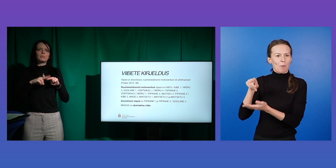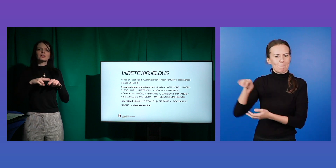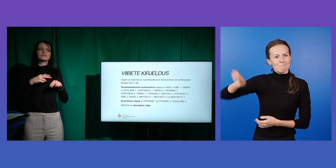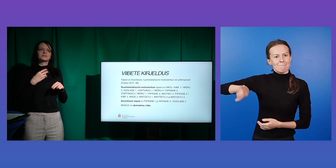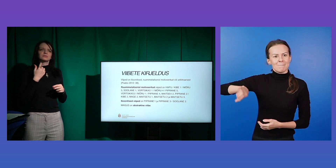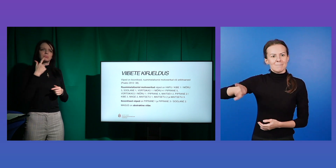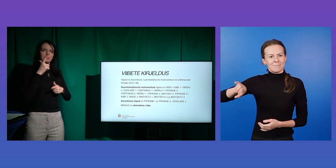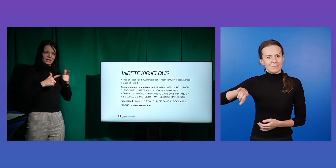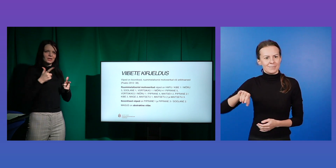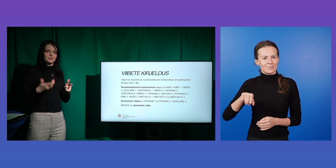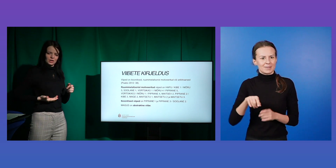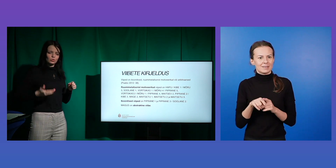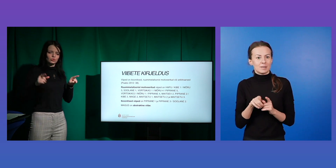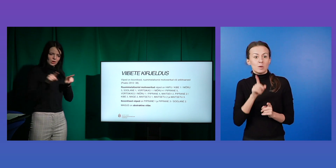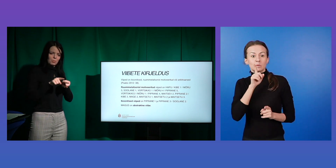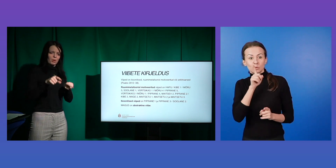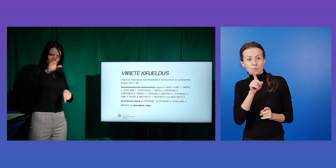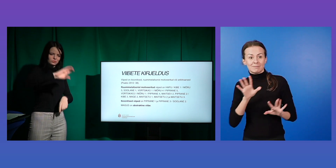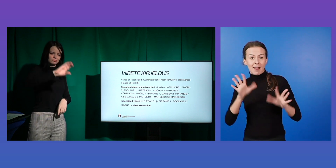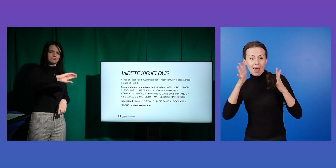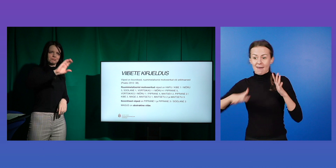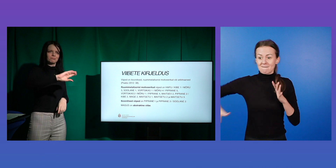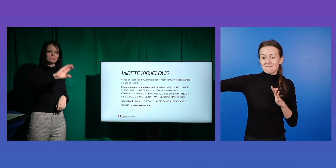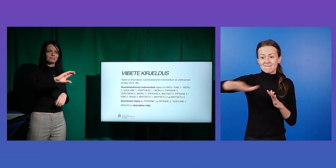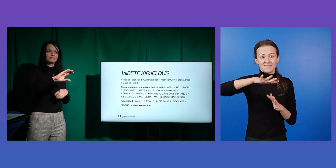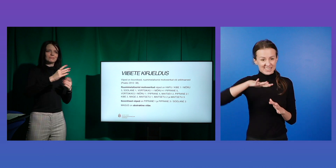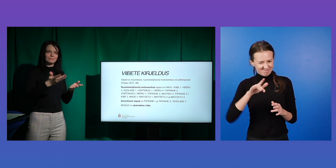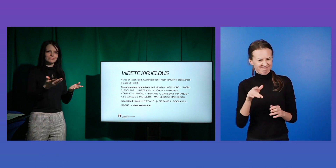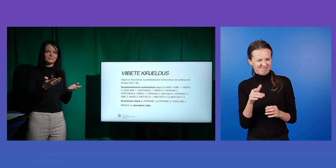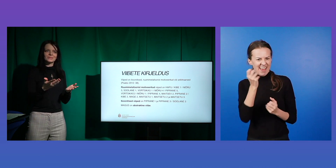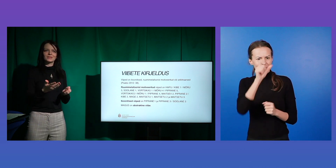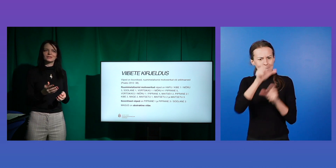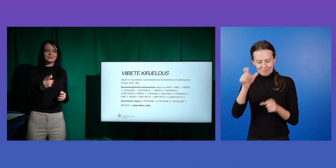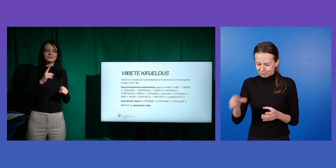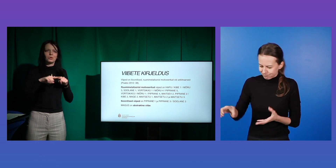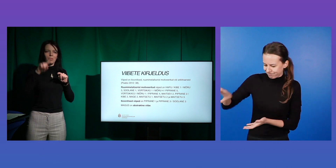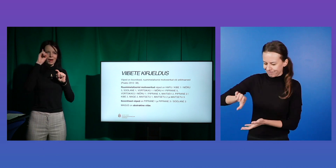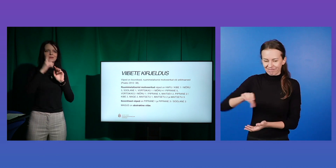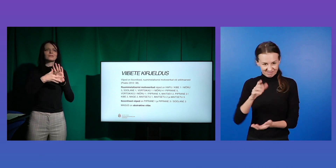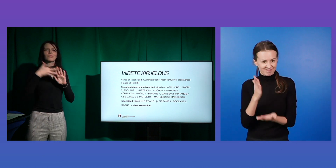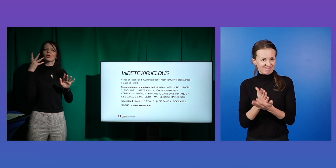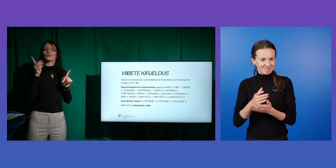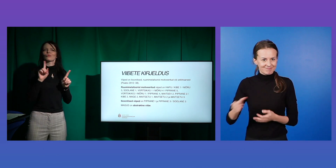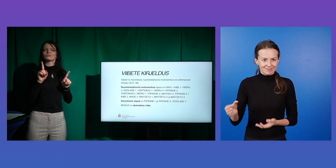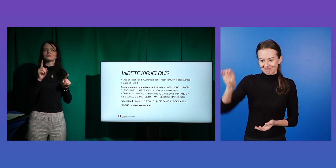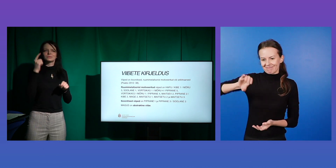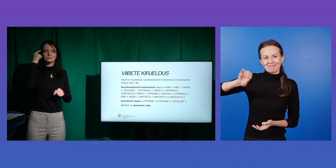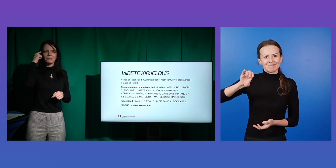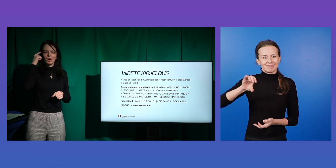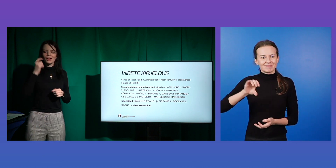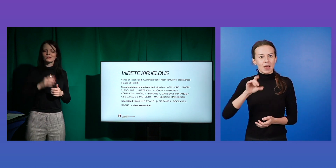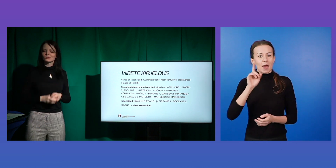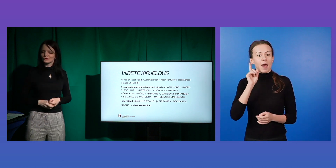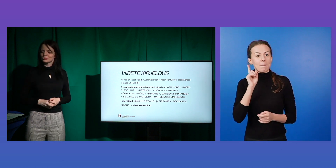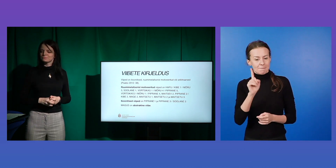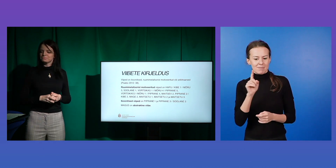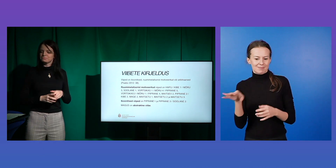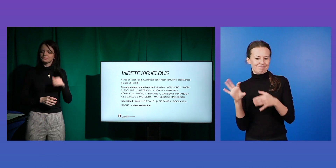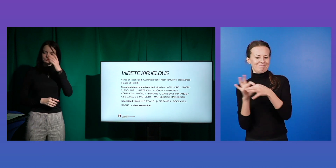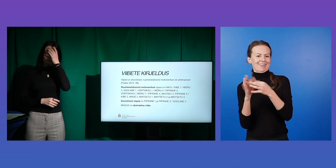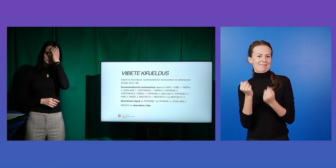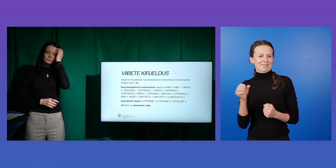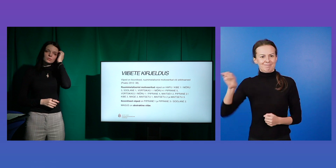raputama. Sest päris elus sa ju samamoodi ju teedki, kui sa soola kasutad. Või kohe saad aru, et see on soolane